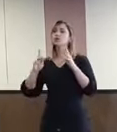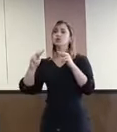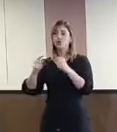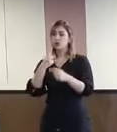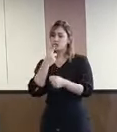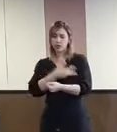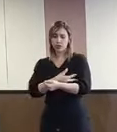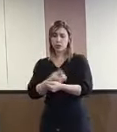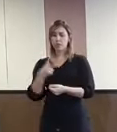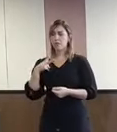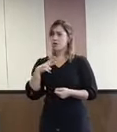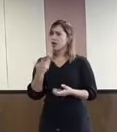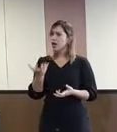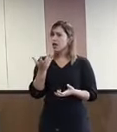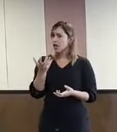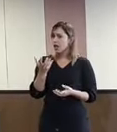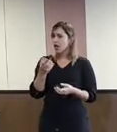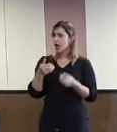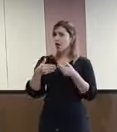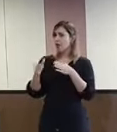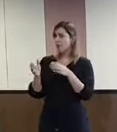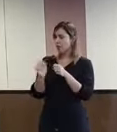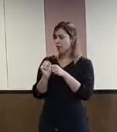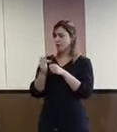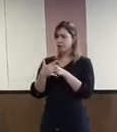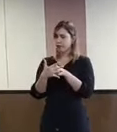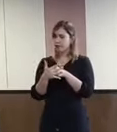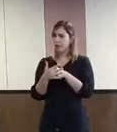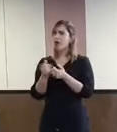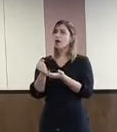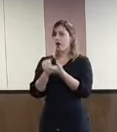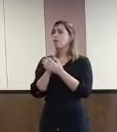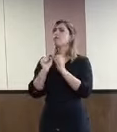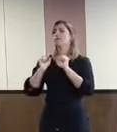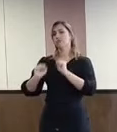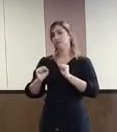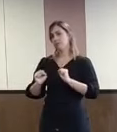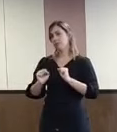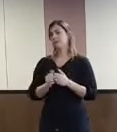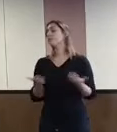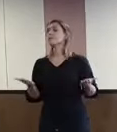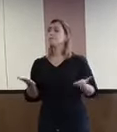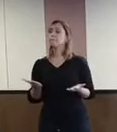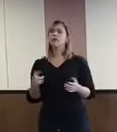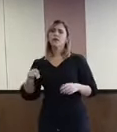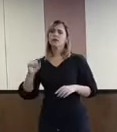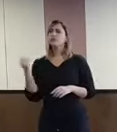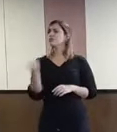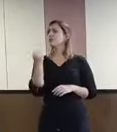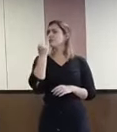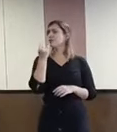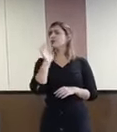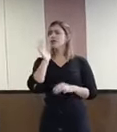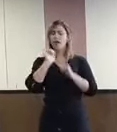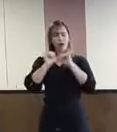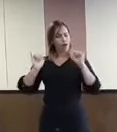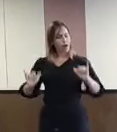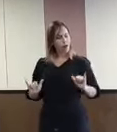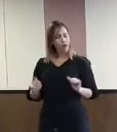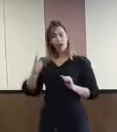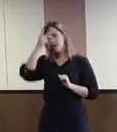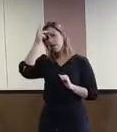laboratórios privados que queiram ampliar a nossa capacidade regional de fazer teste. Agora, é muito importante já avisar a